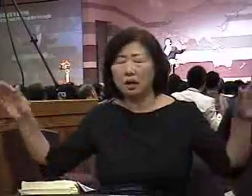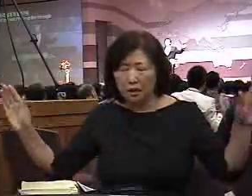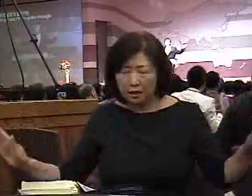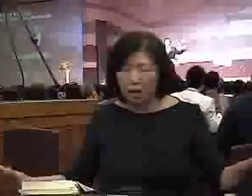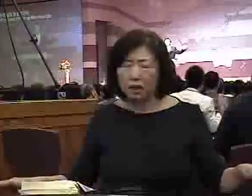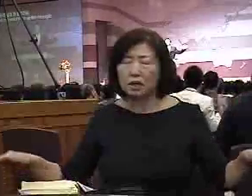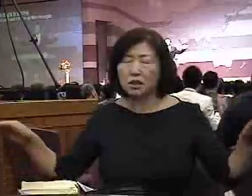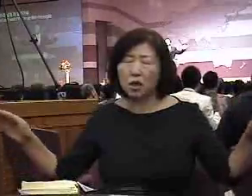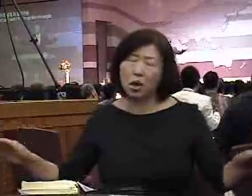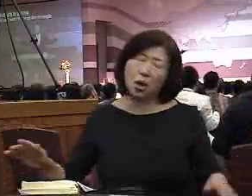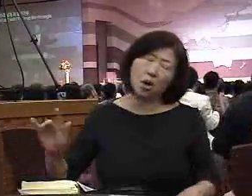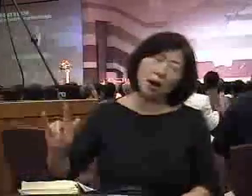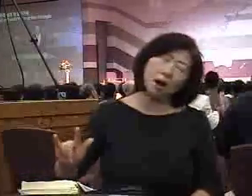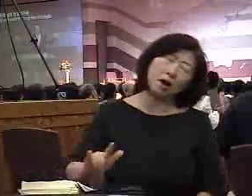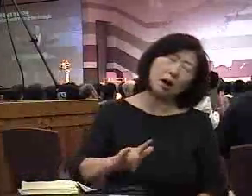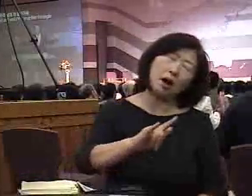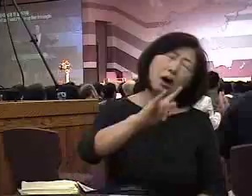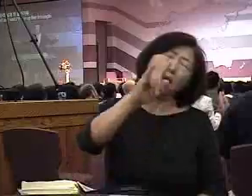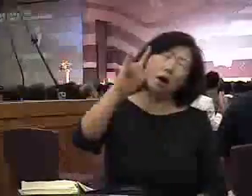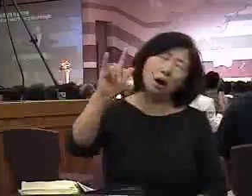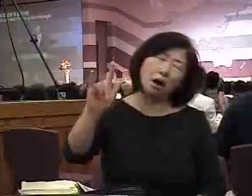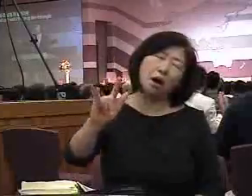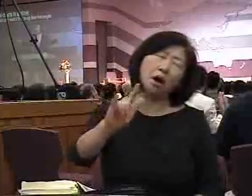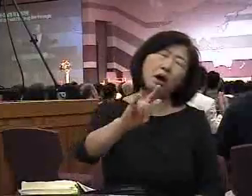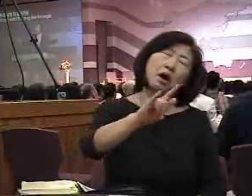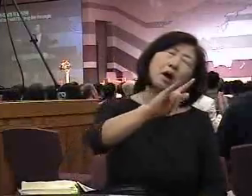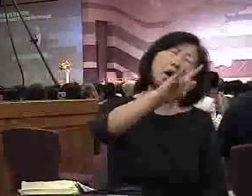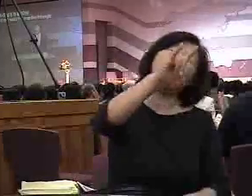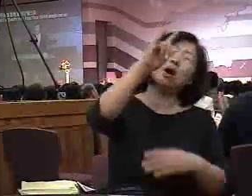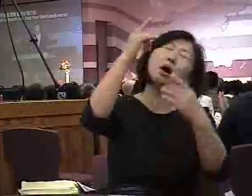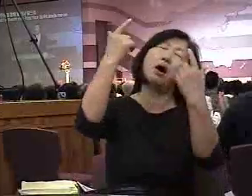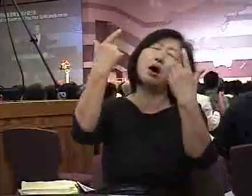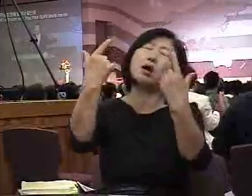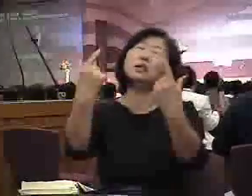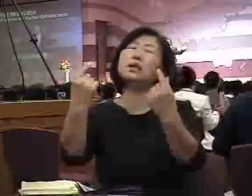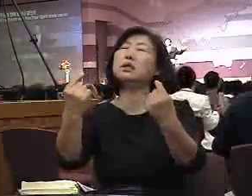목소리 날개쳐 올라가